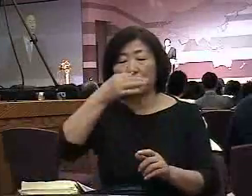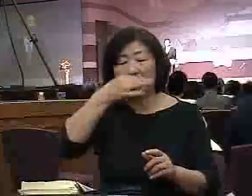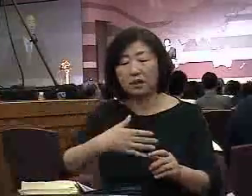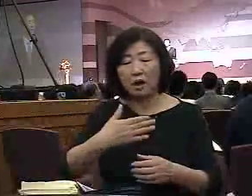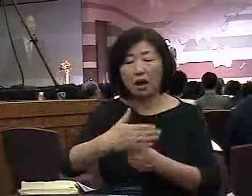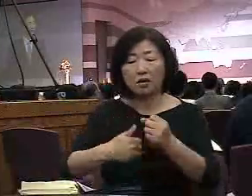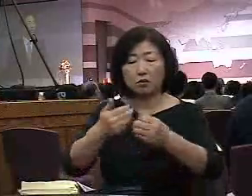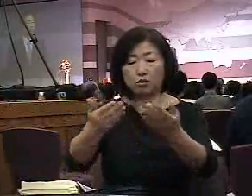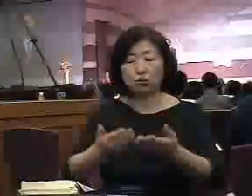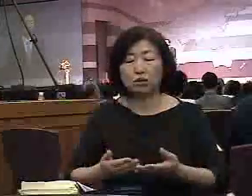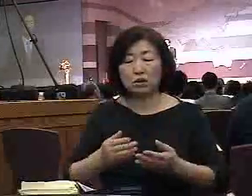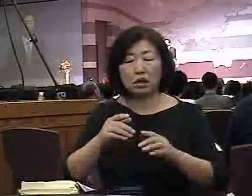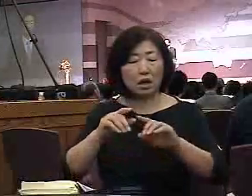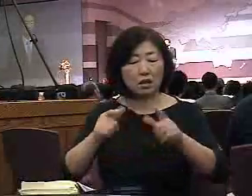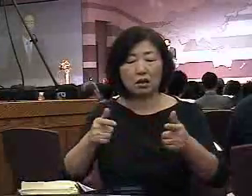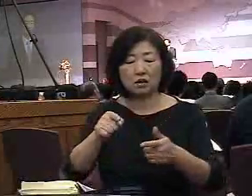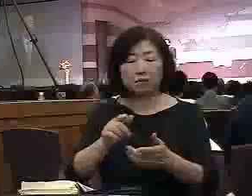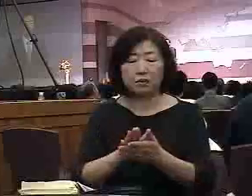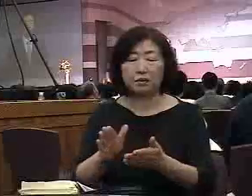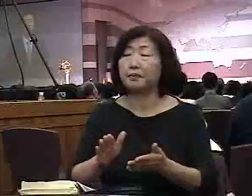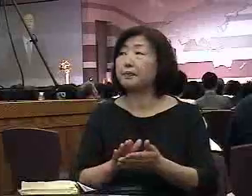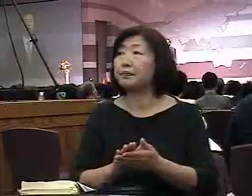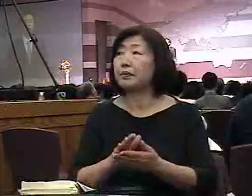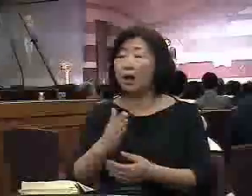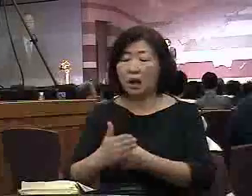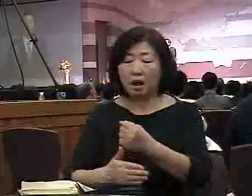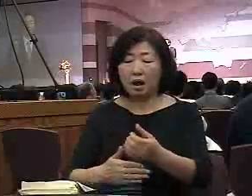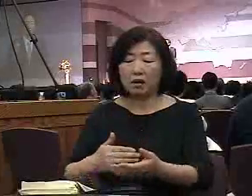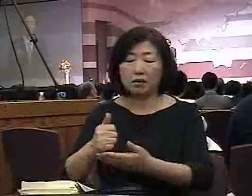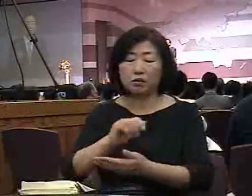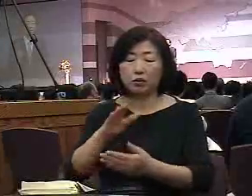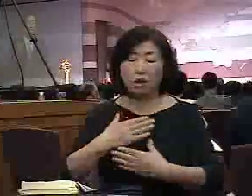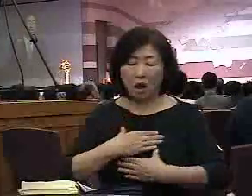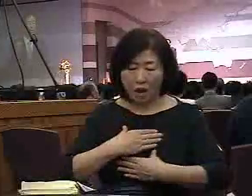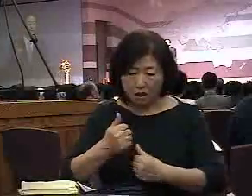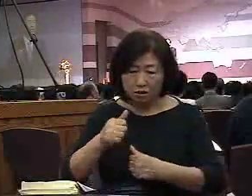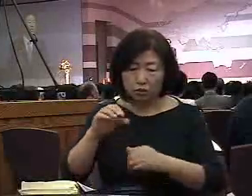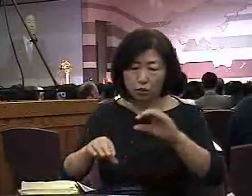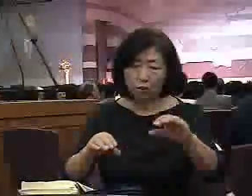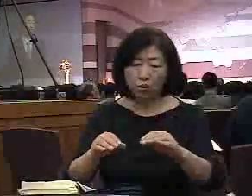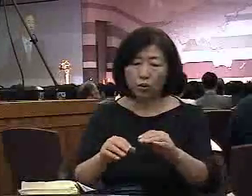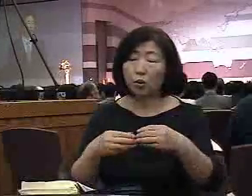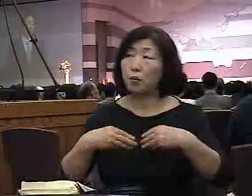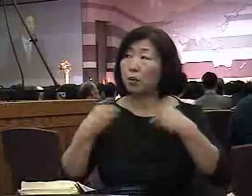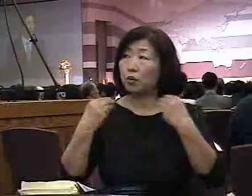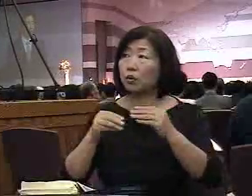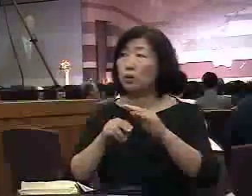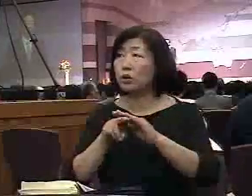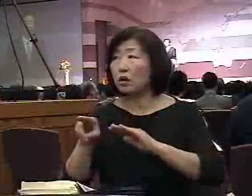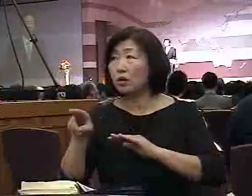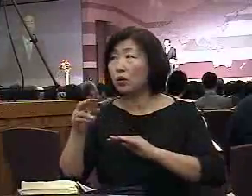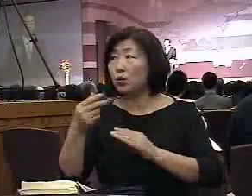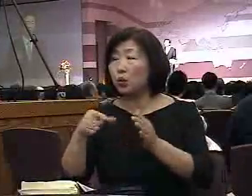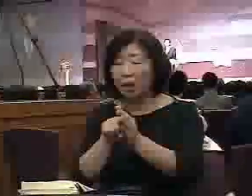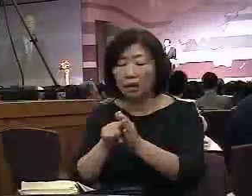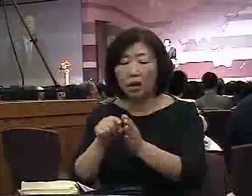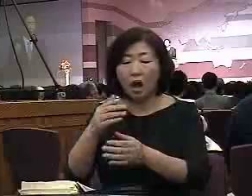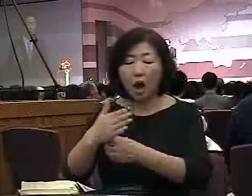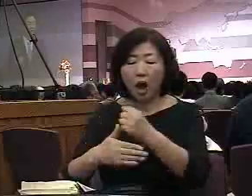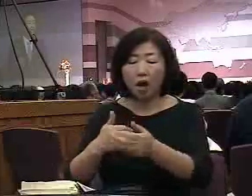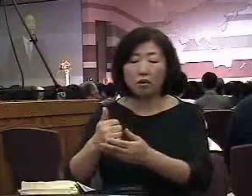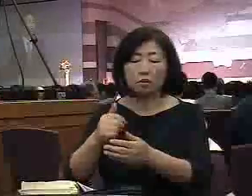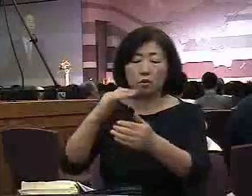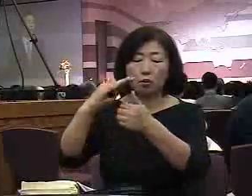하나님이 주시는 것이 아니라는 것입니다. 하나님께서 우리의 안전지대를 벗어나게 하시기 위해서 하나님이